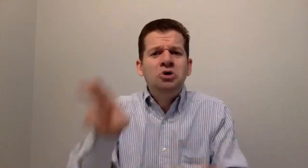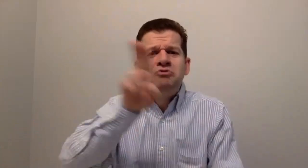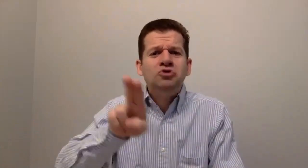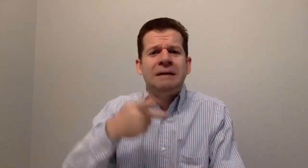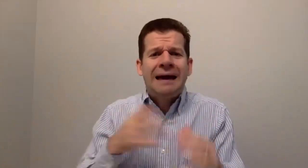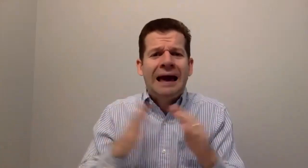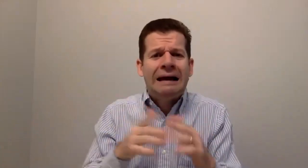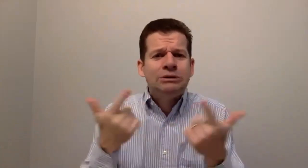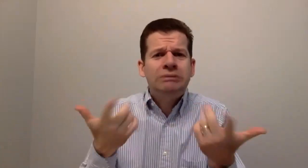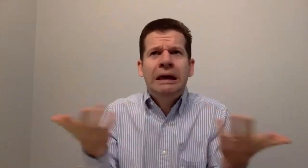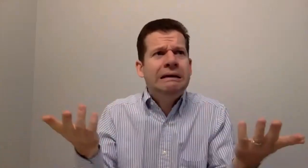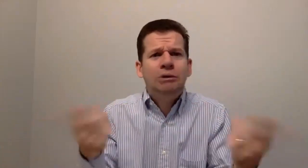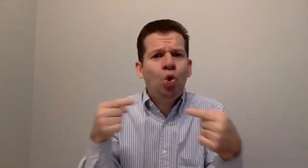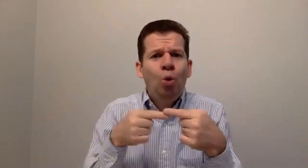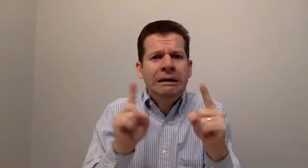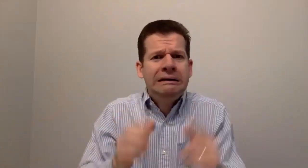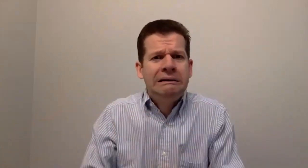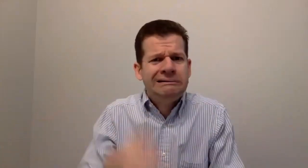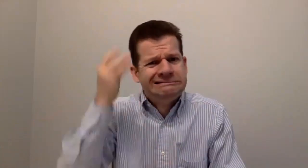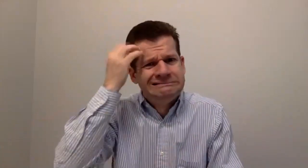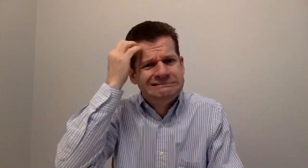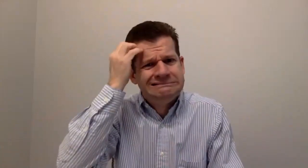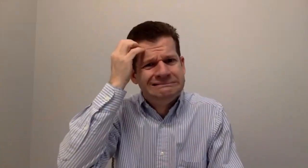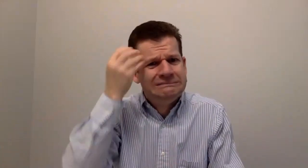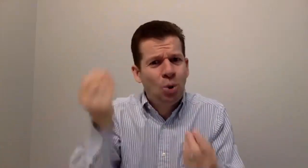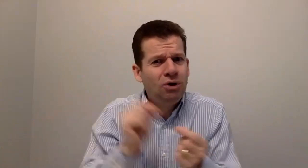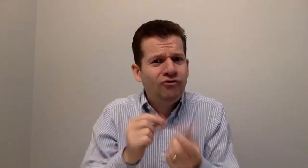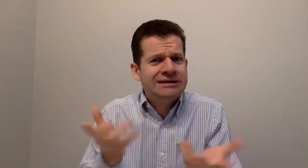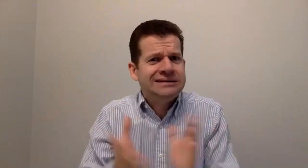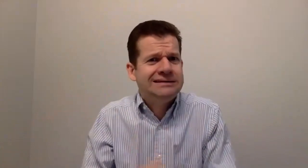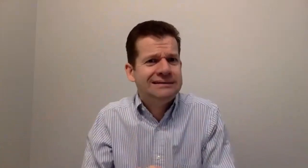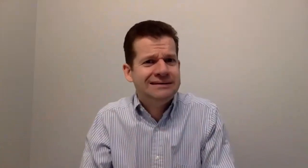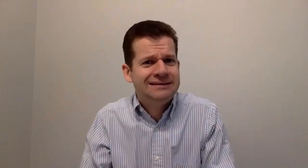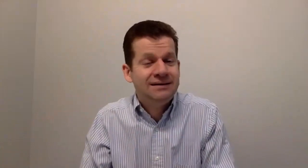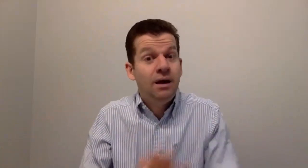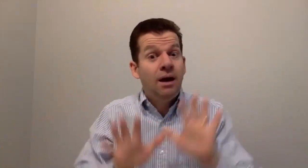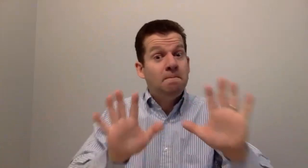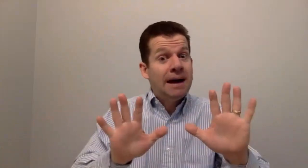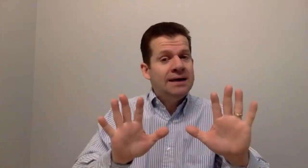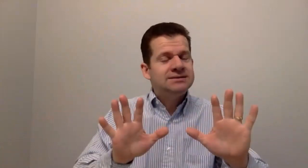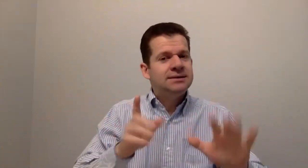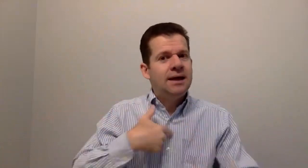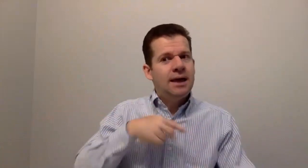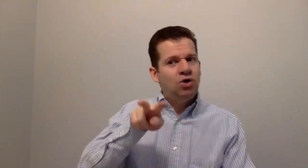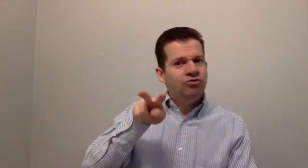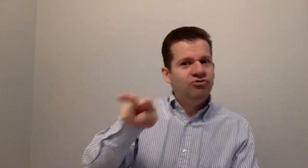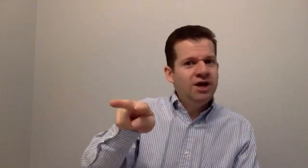Aonde eu vou usar minha casa? Não tem, não combina não. Como que eu vou fazer? Mas eu